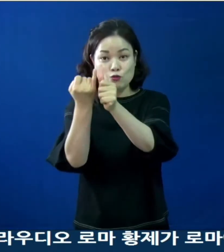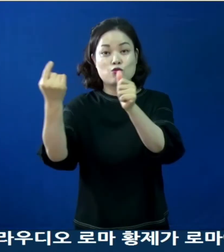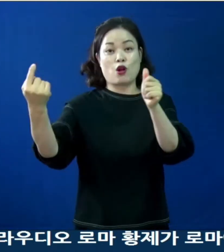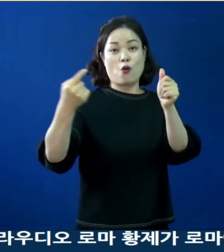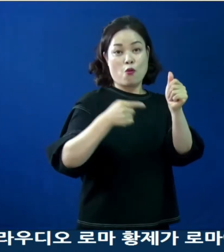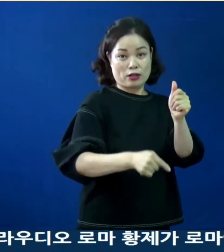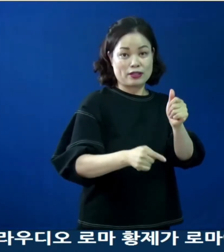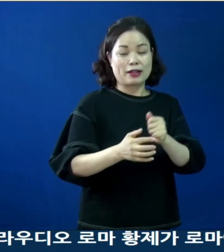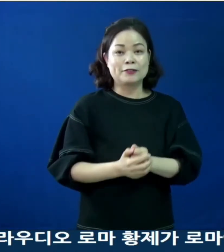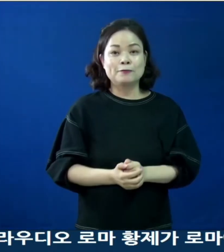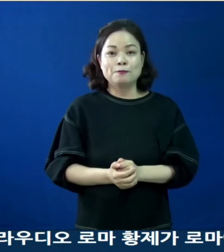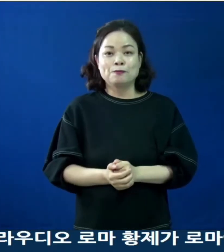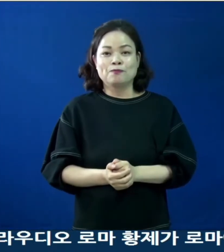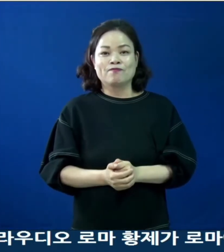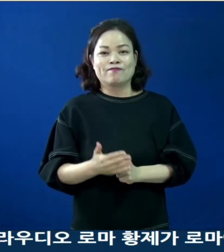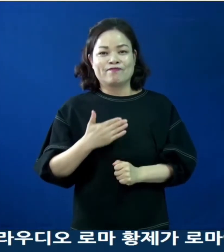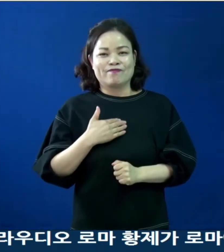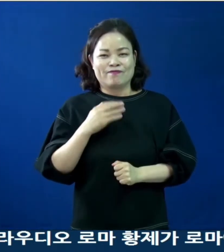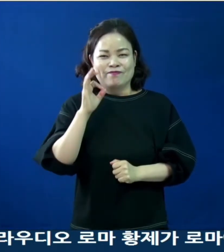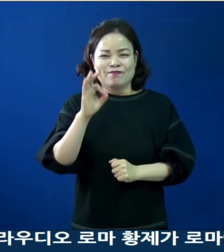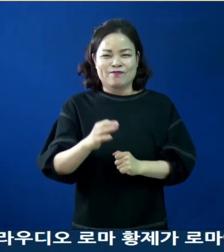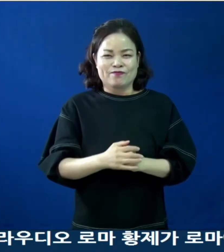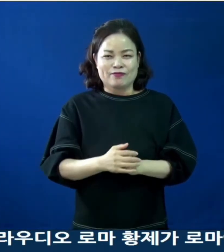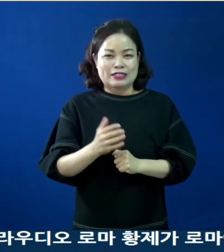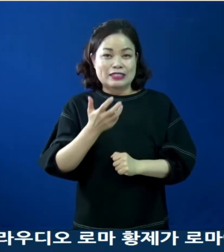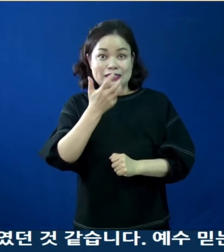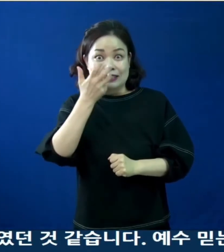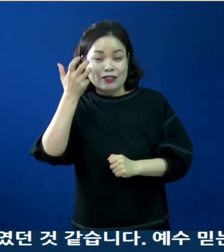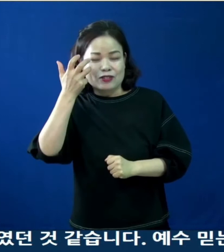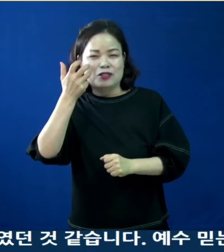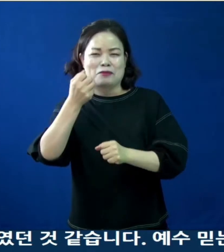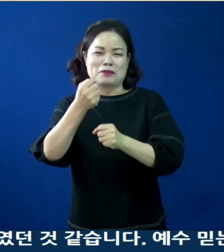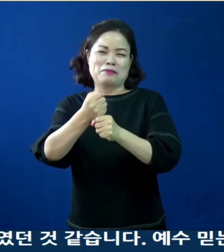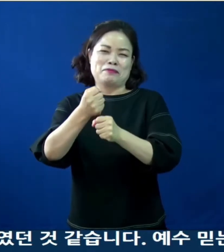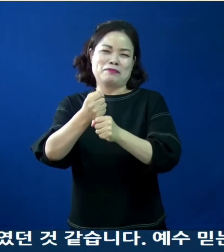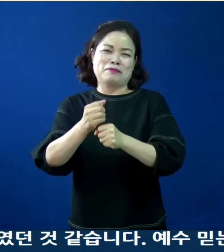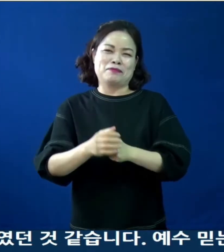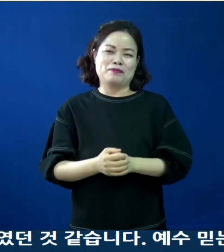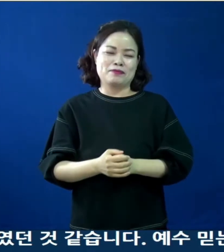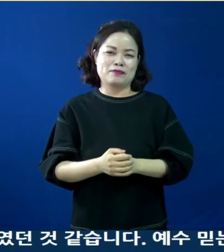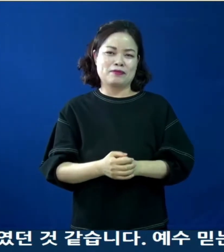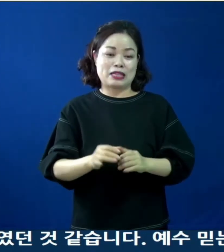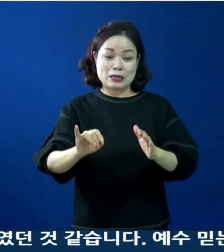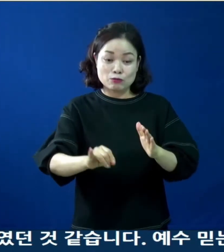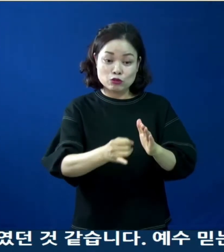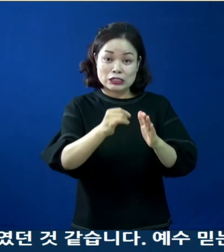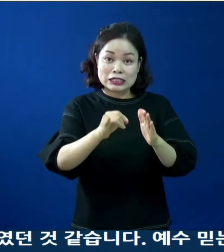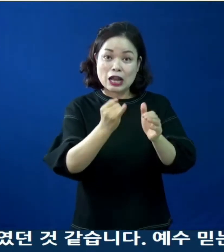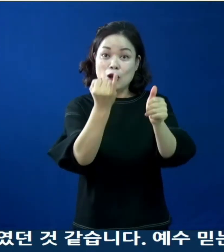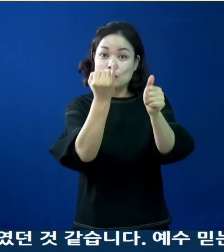보시면 좋겠는데 제가 보니까 다 성령님의 작품이에요. 브리스길라와 아굴라를 바울과 만나게